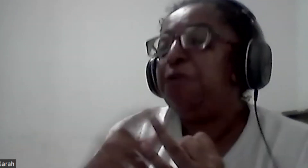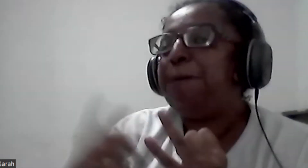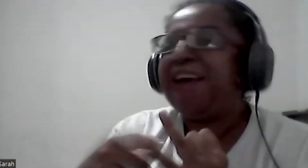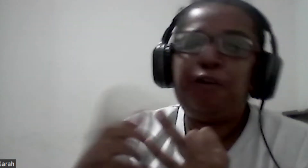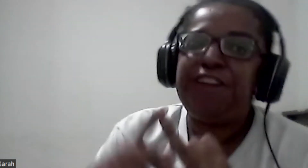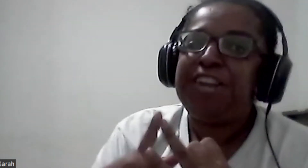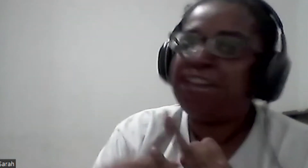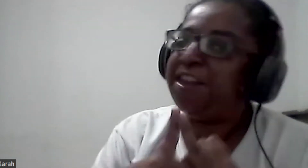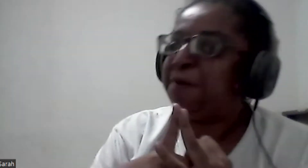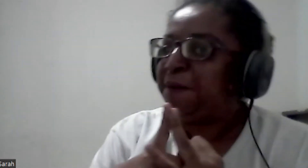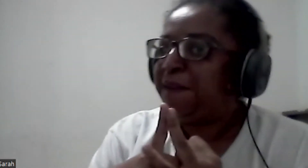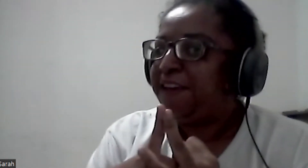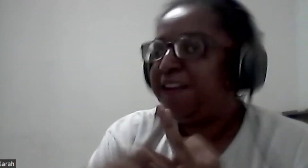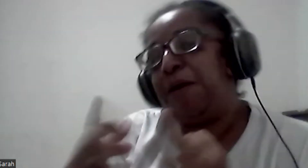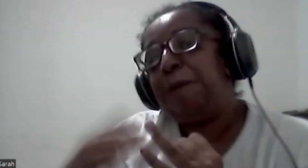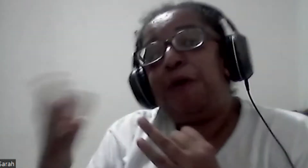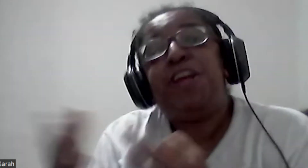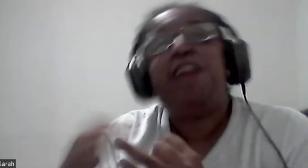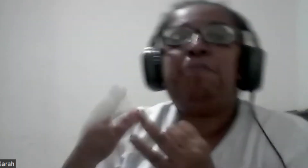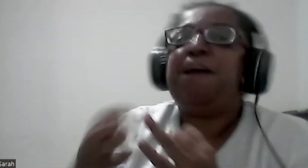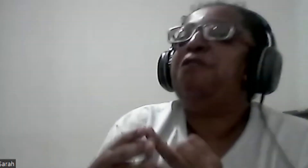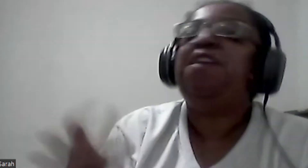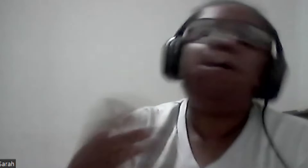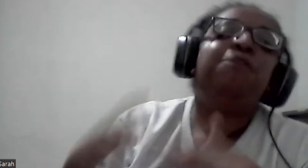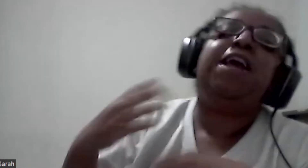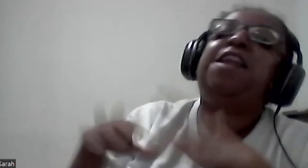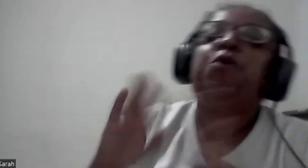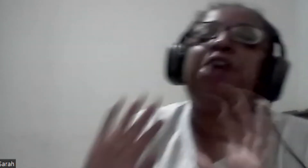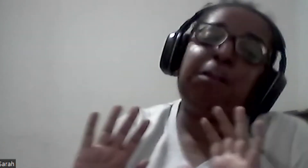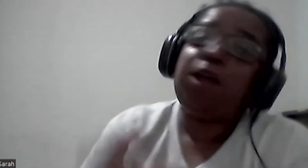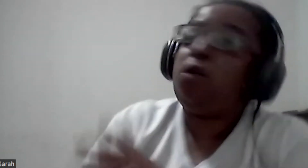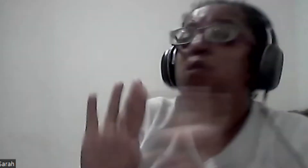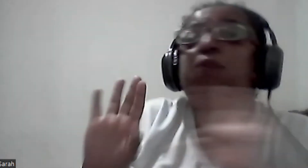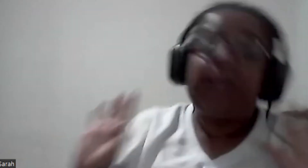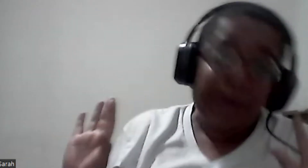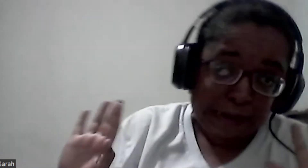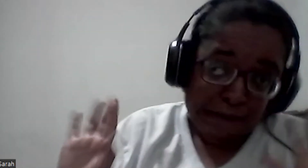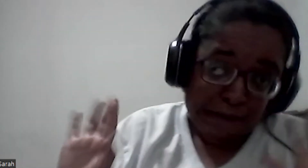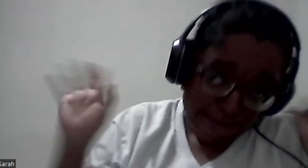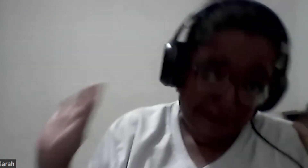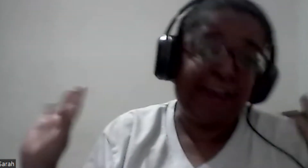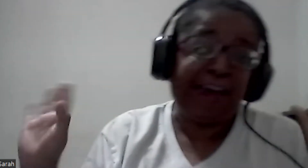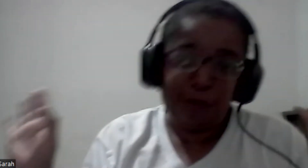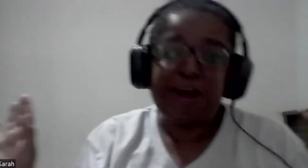pais ouvintes. Então, a maioria dos pais ouvintes não tem esse conhecimento ou não querem ter. Não procurou,